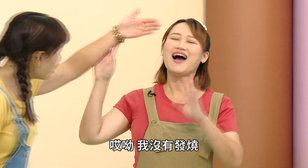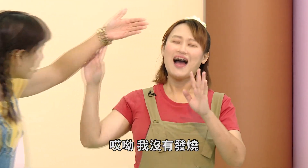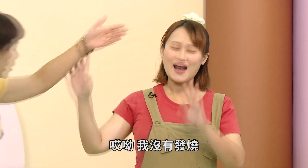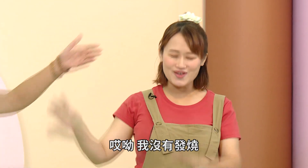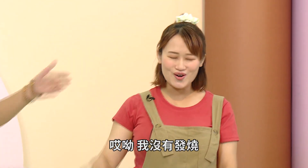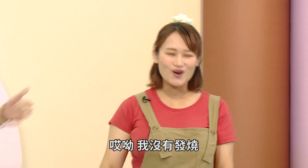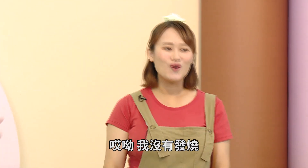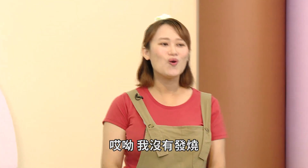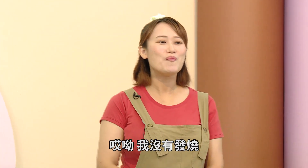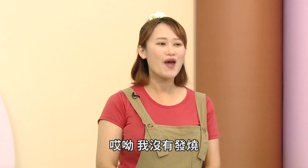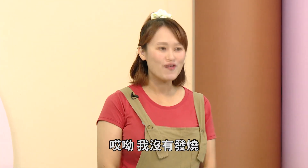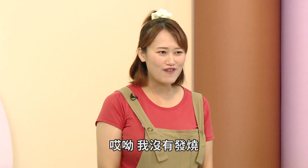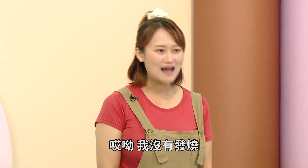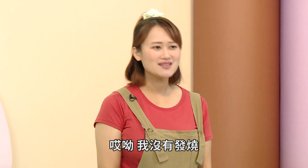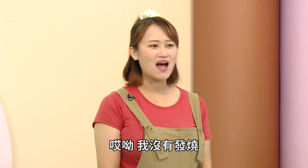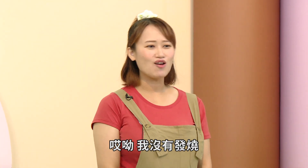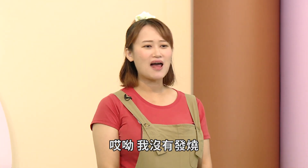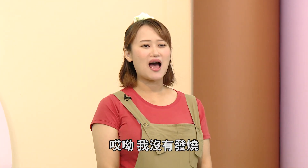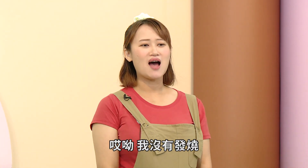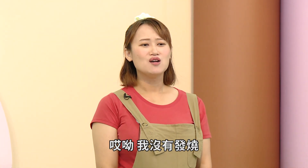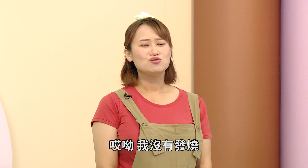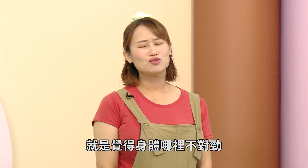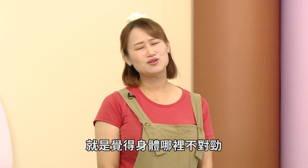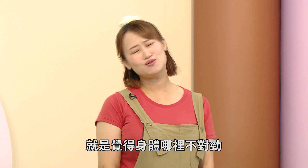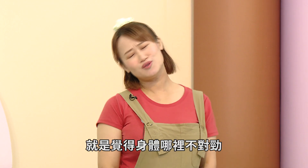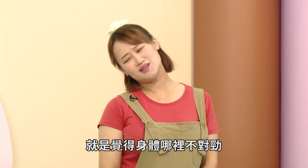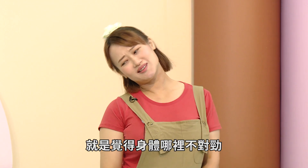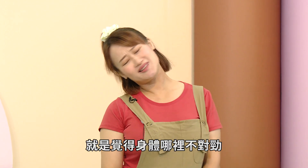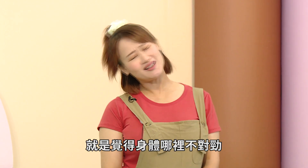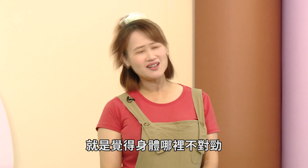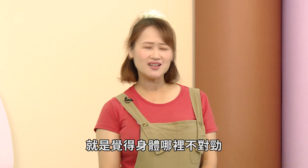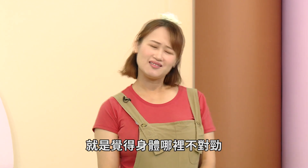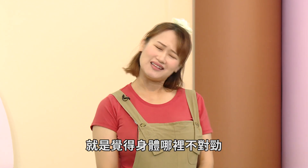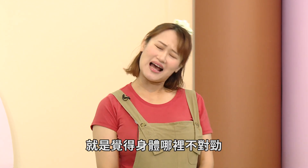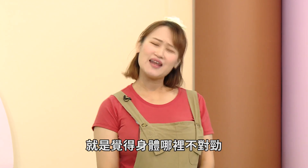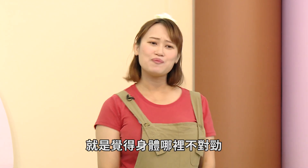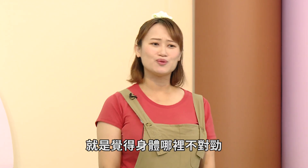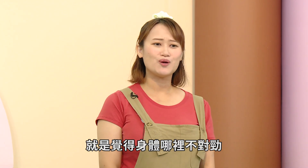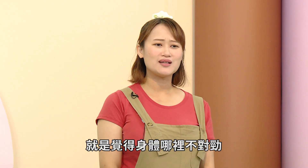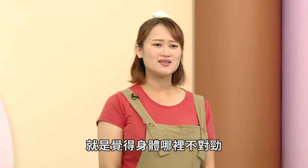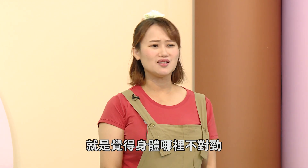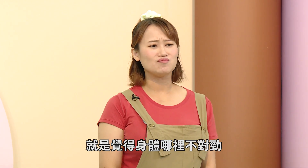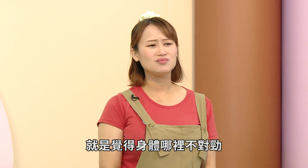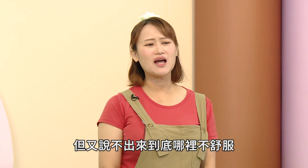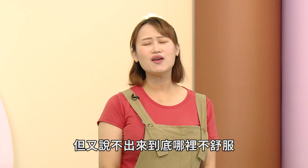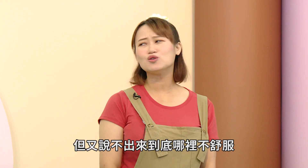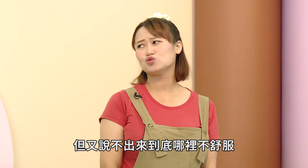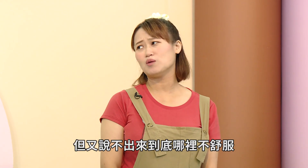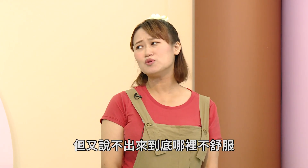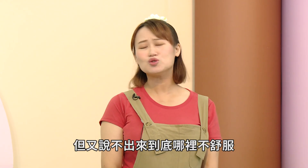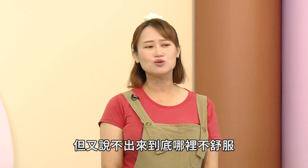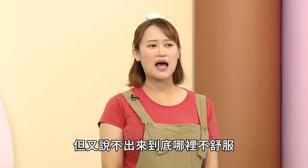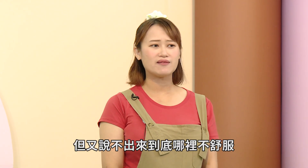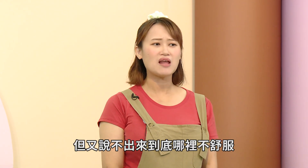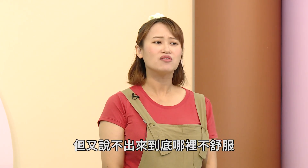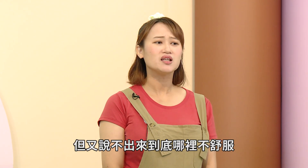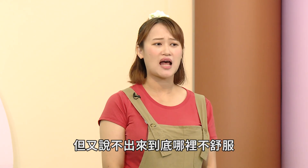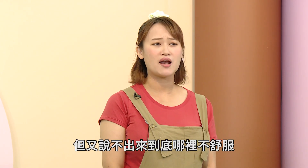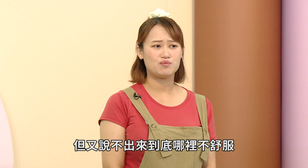哎呦，我没有发烧啦，就是觉得身体哪里不对劲，但又说不出来到底哪里不